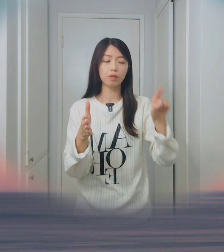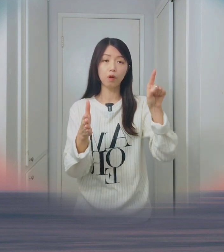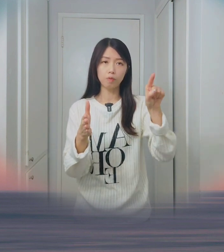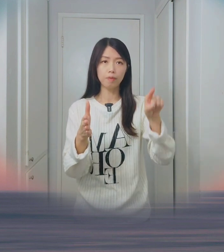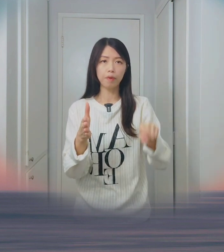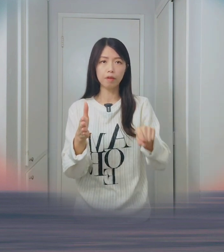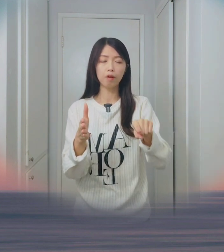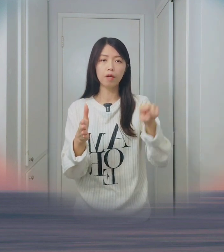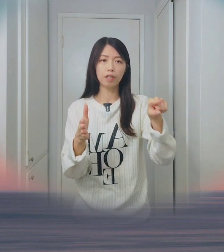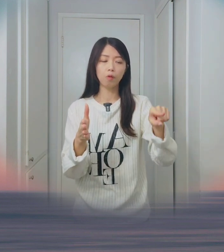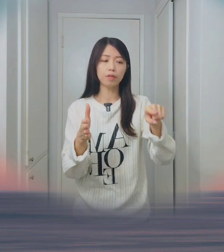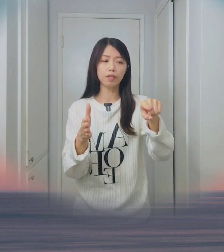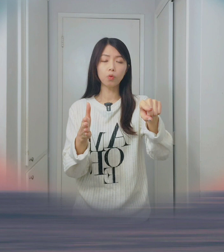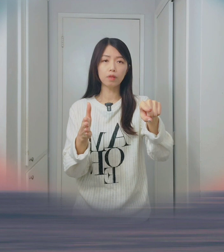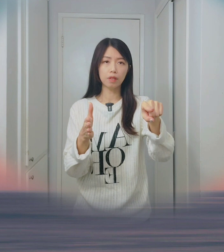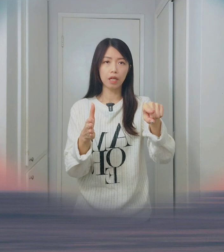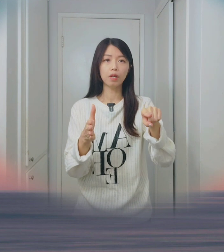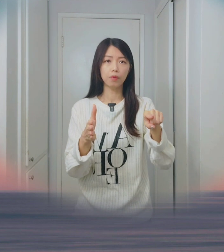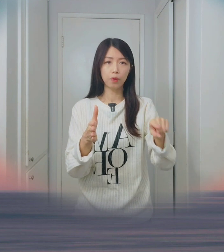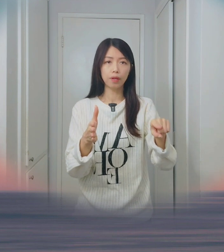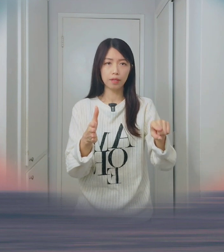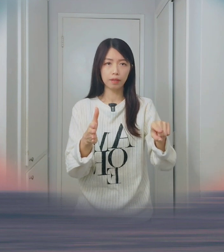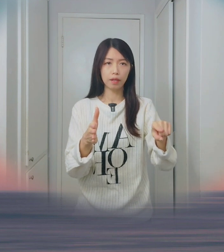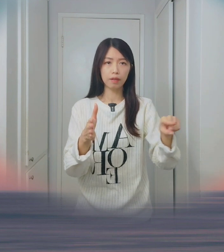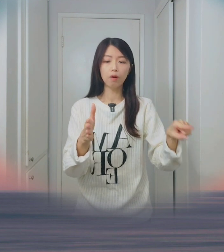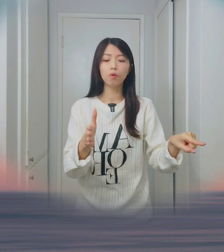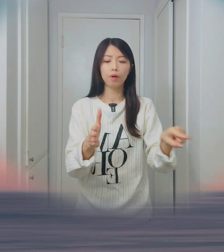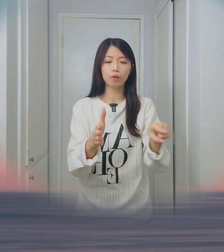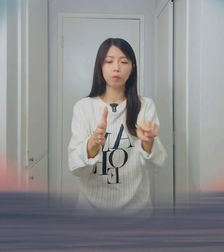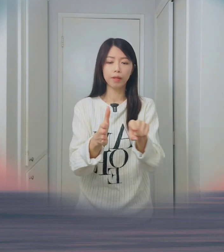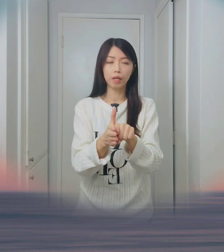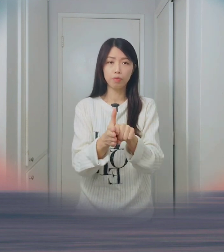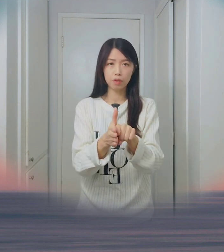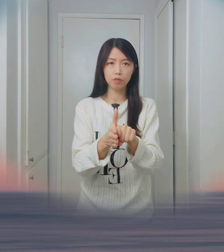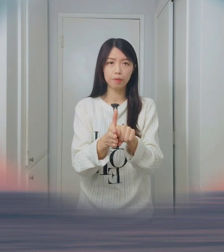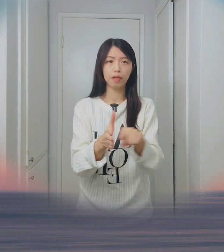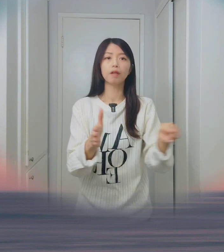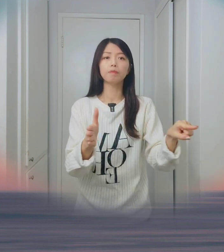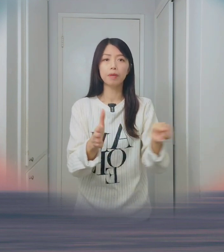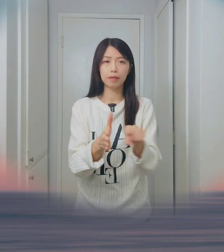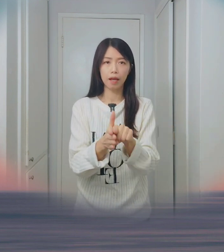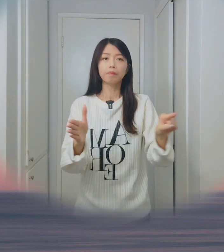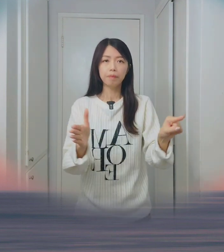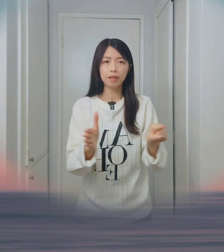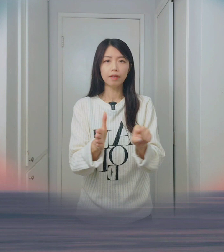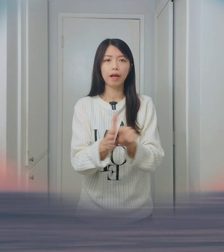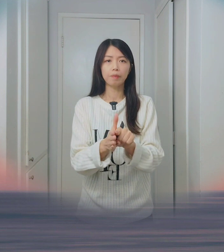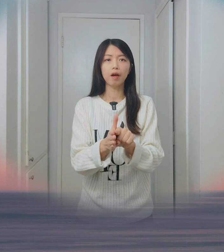다른 손은 검지만 펴서 이 검지가 손등에 위로한 이 상태에서 왼손 바닥에 붙여주시면 돼요.